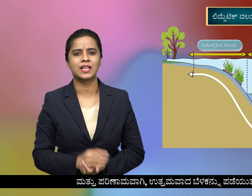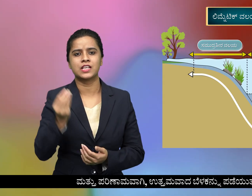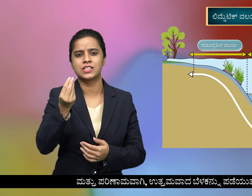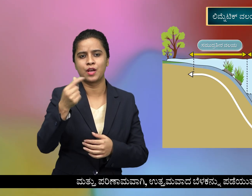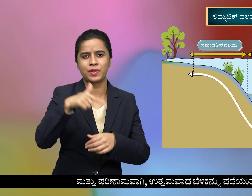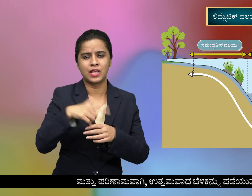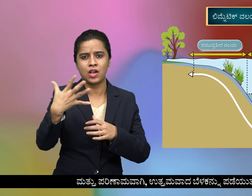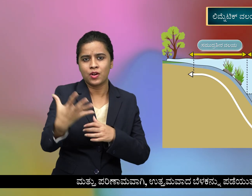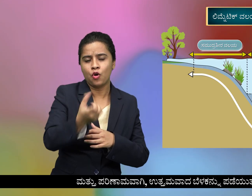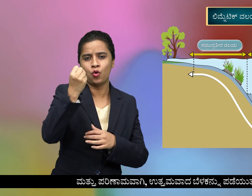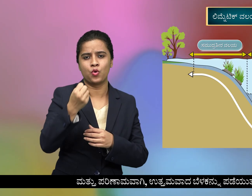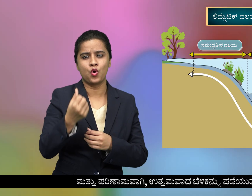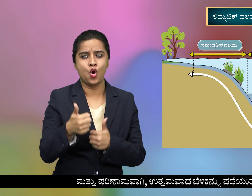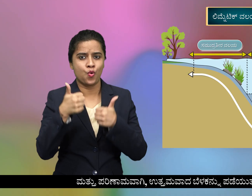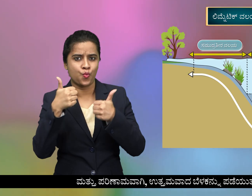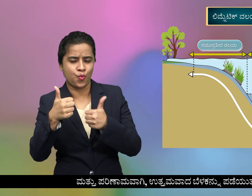ಉತ್ತಮವಾದ ಬೆಳಕನ್ನ ಪಡೆಯುತ್ತದೆ.